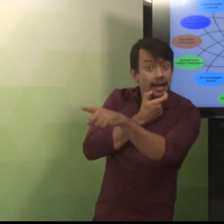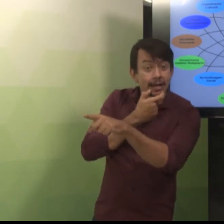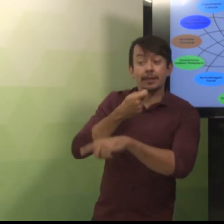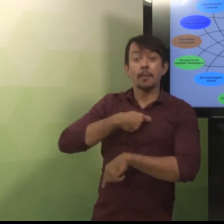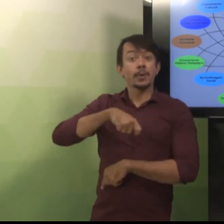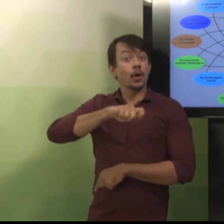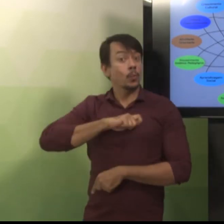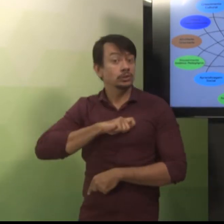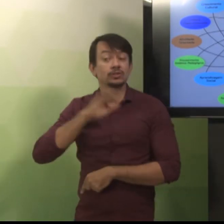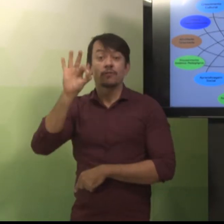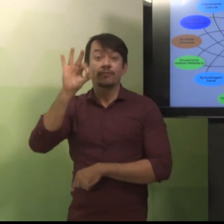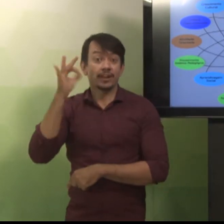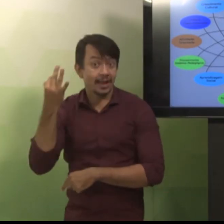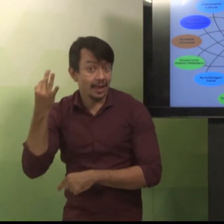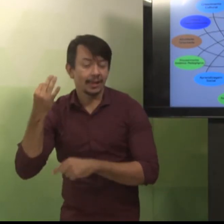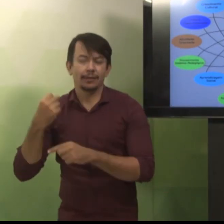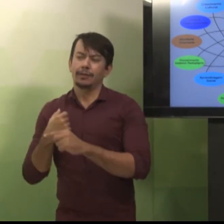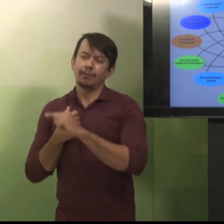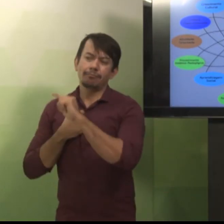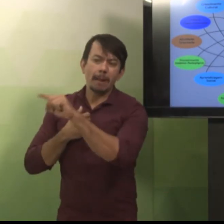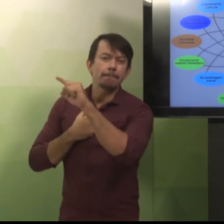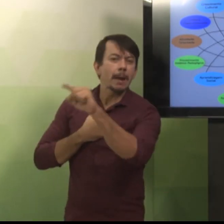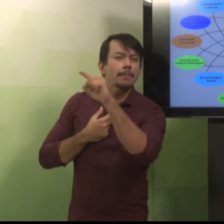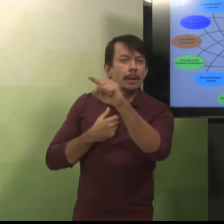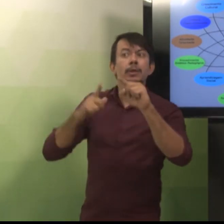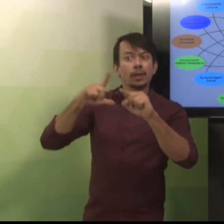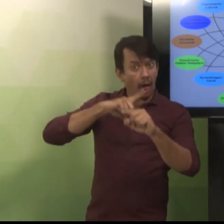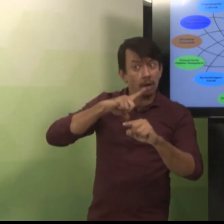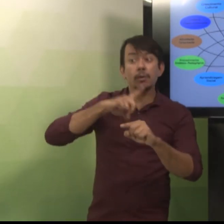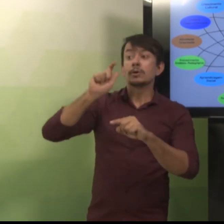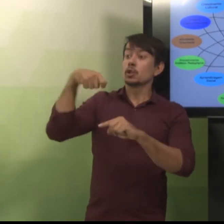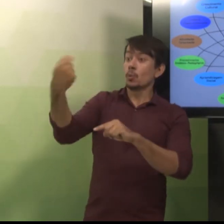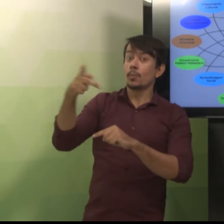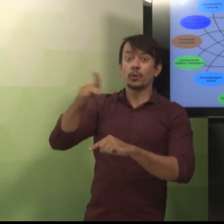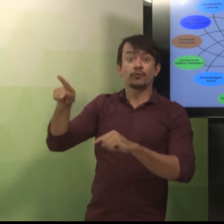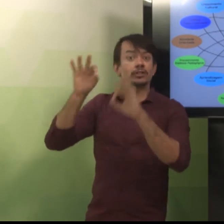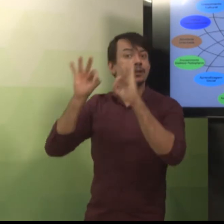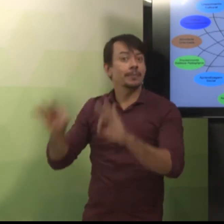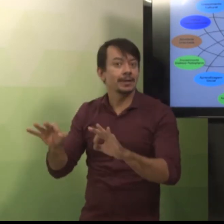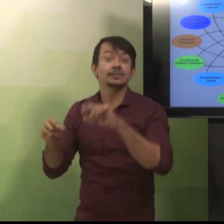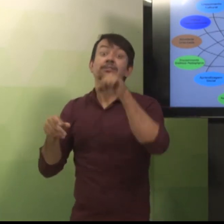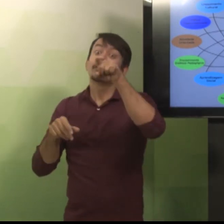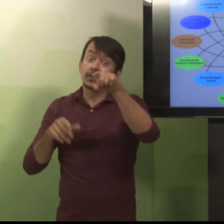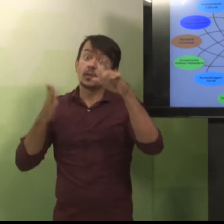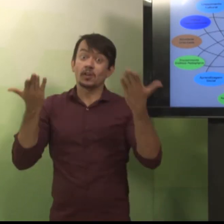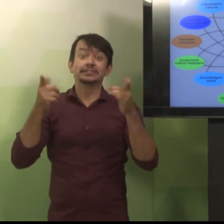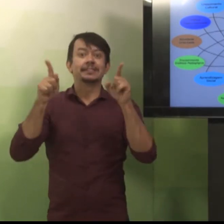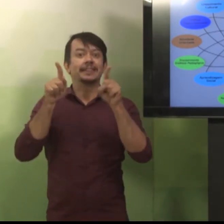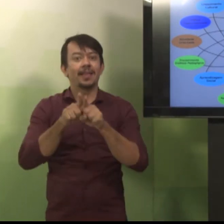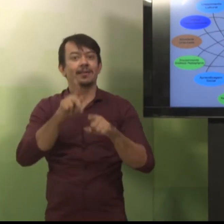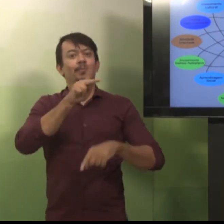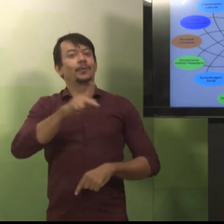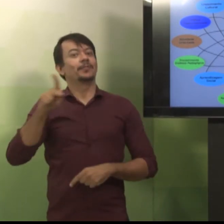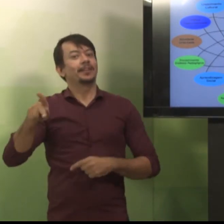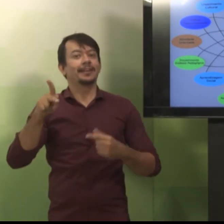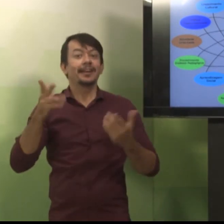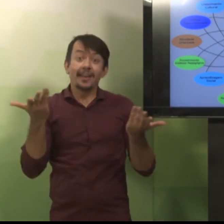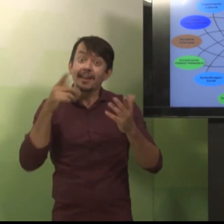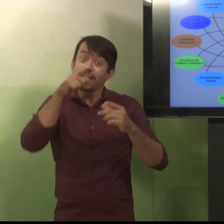Igual, por exemplo, a língua inglesa, o espanhol, o francês. Há o professor dessas línguas. E vocês